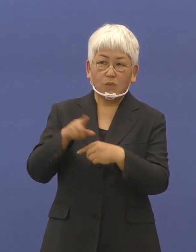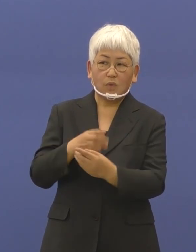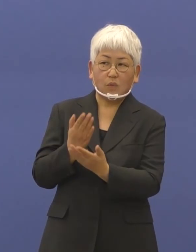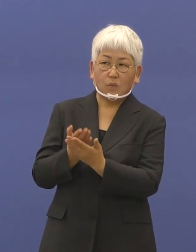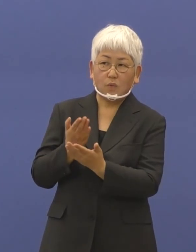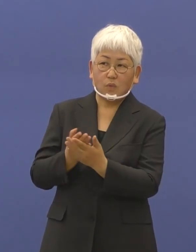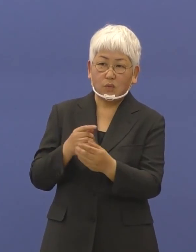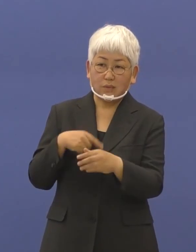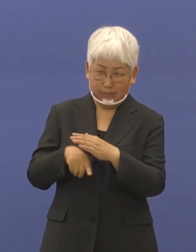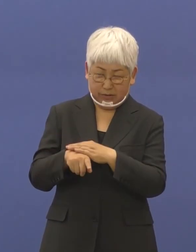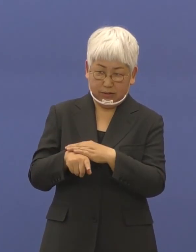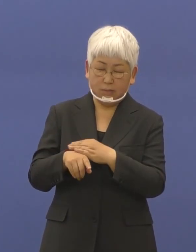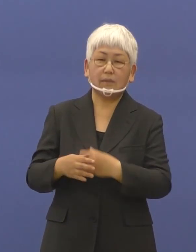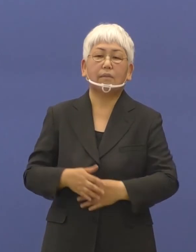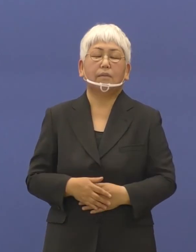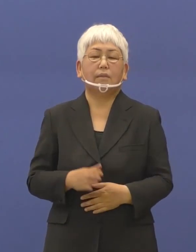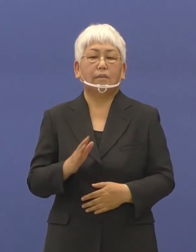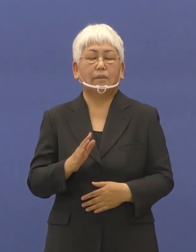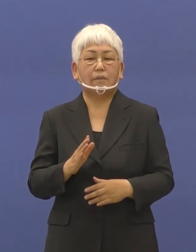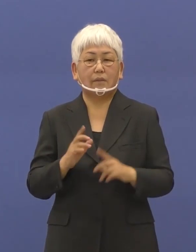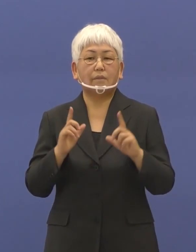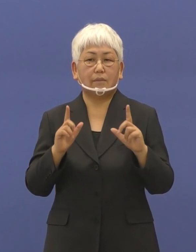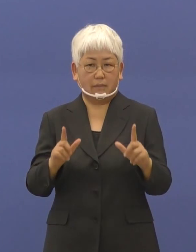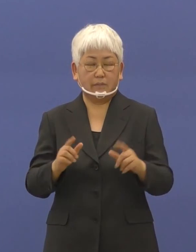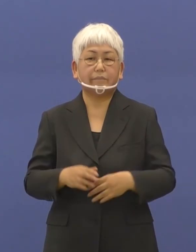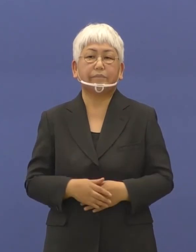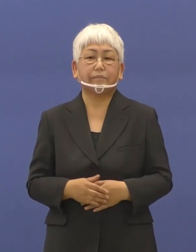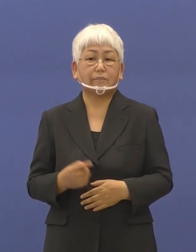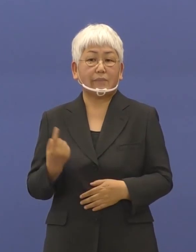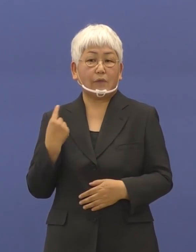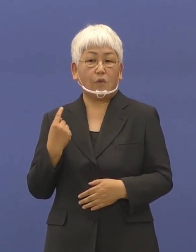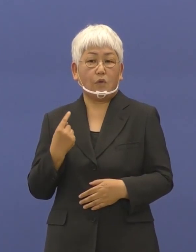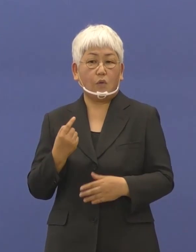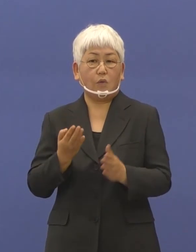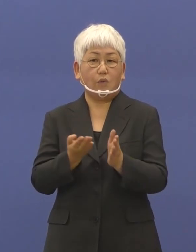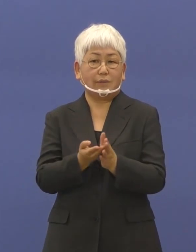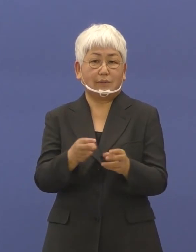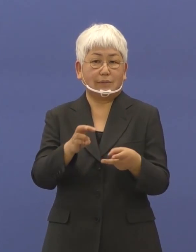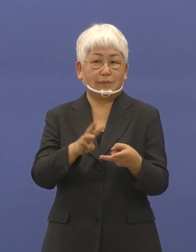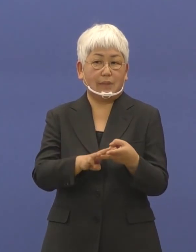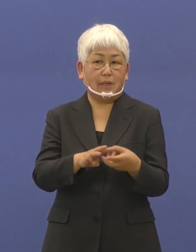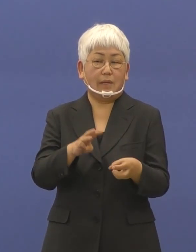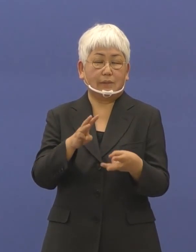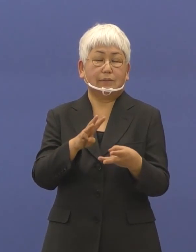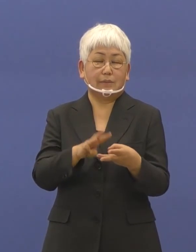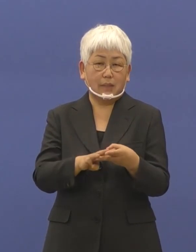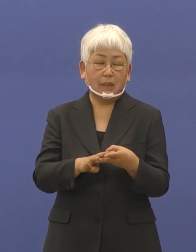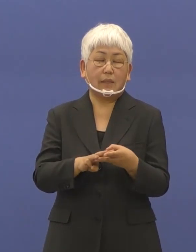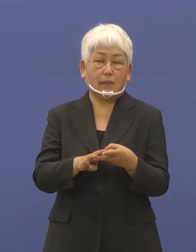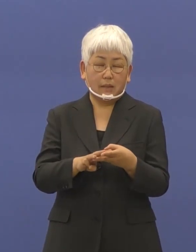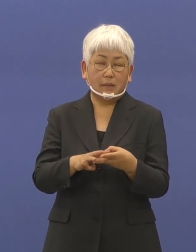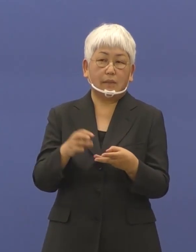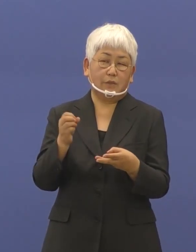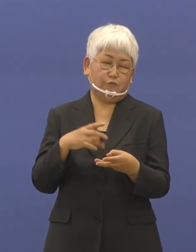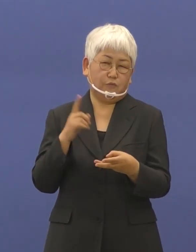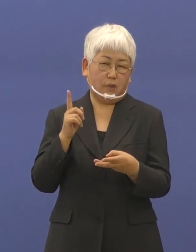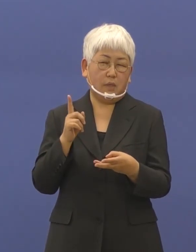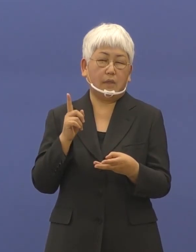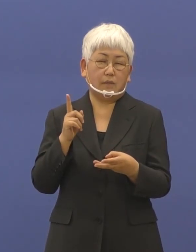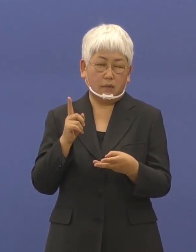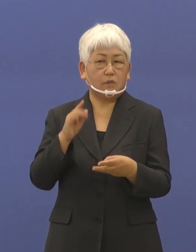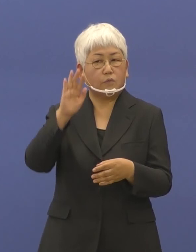昨日も岸田総理自身が今後も説明に努めていくとこうおっしゃっていたので